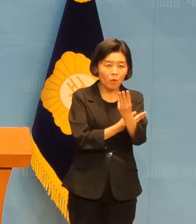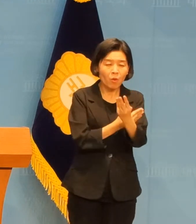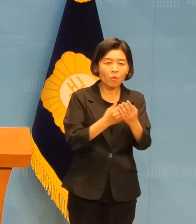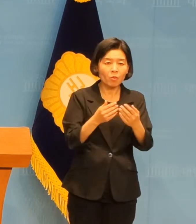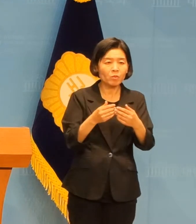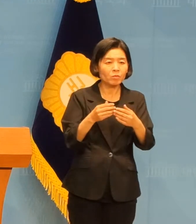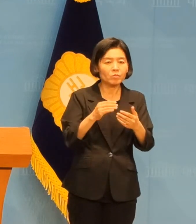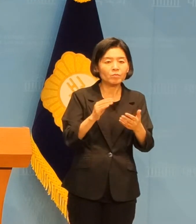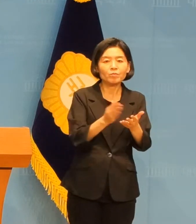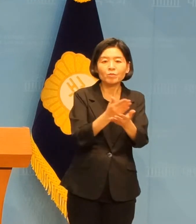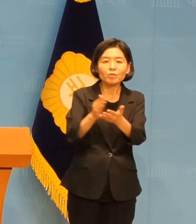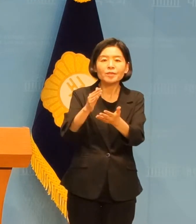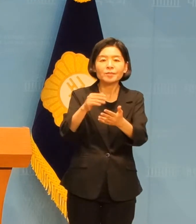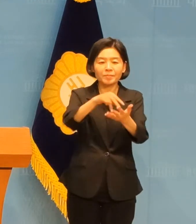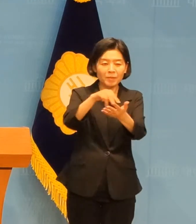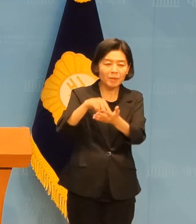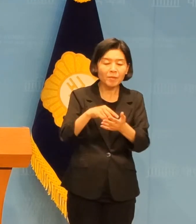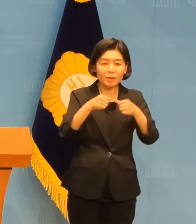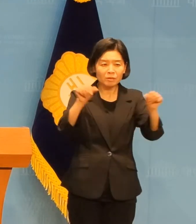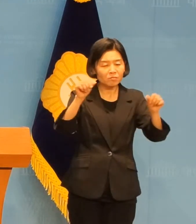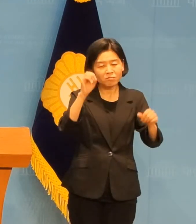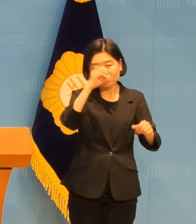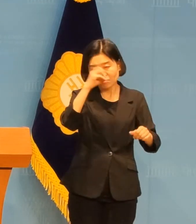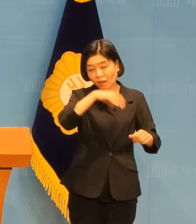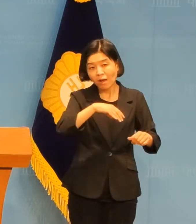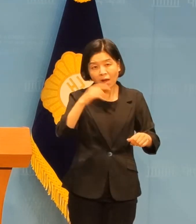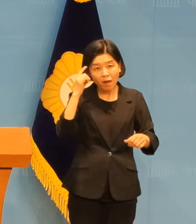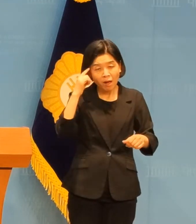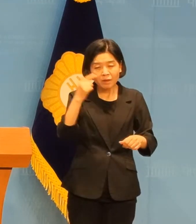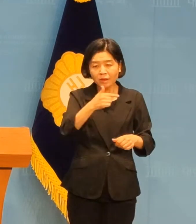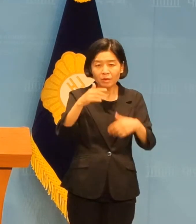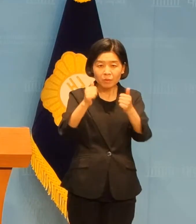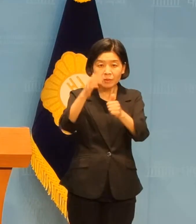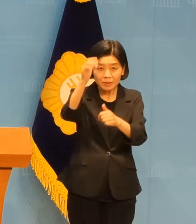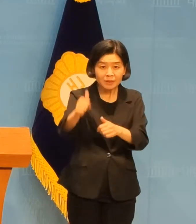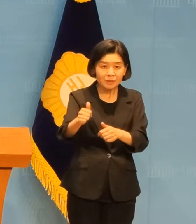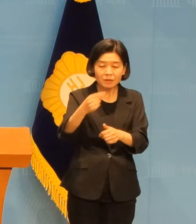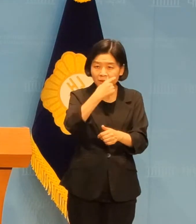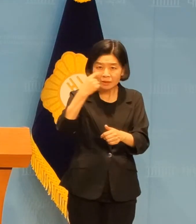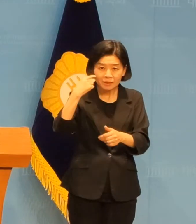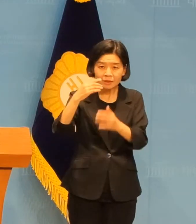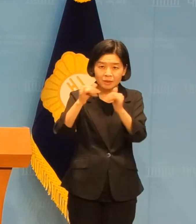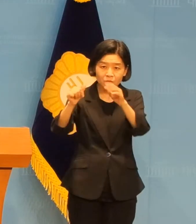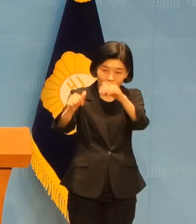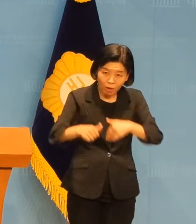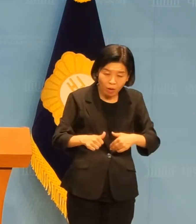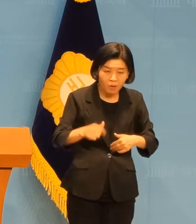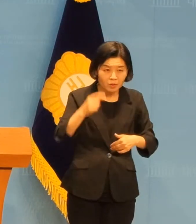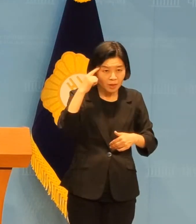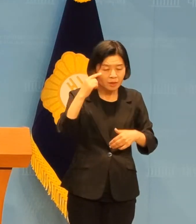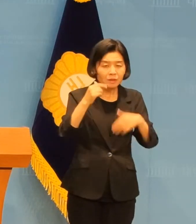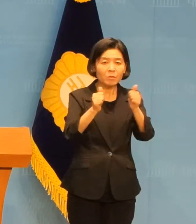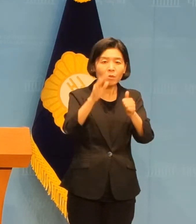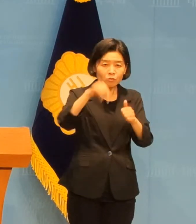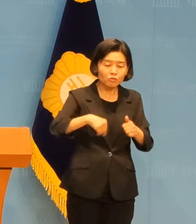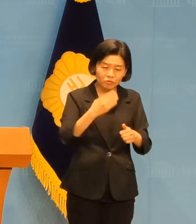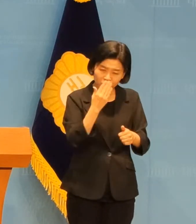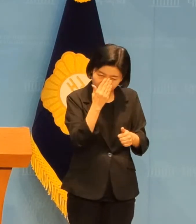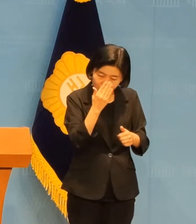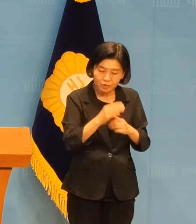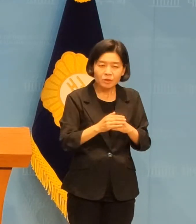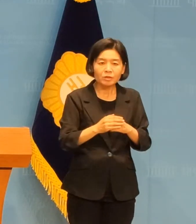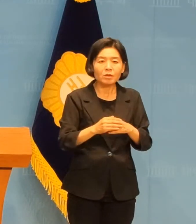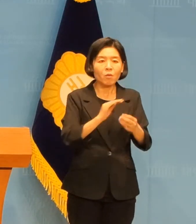여기며 대법원장을 국감 증인으로 끌어내겠다는 발상은 사법부를 굴복시키고